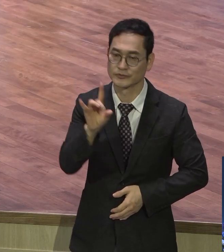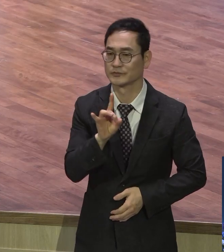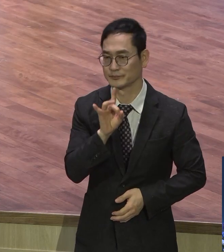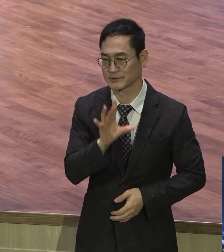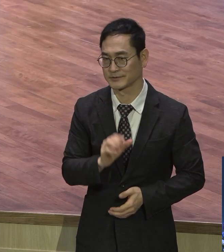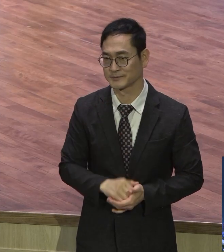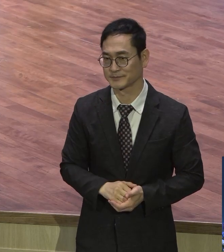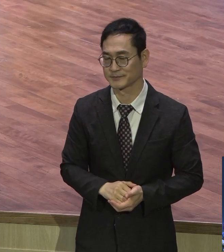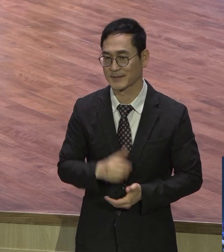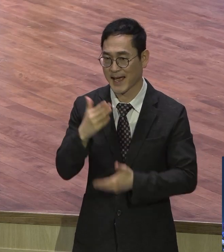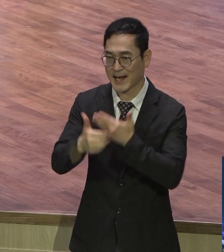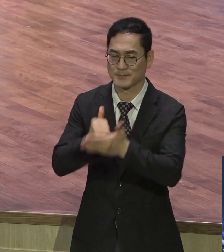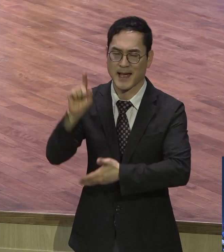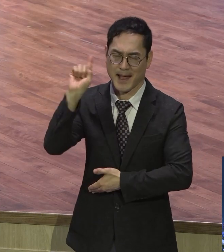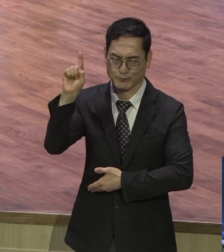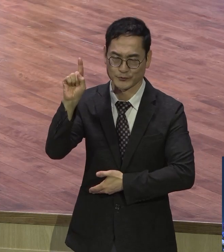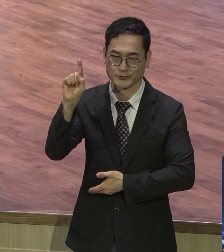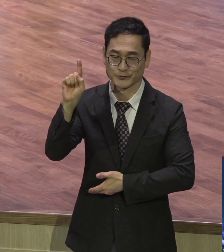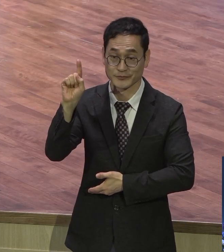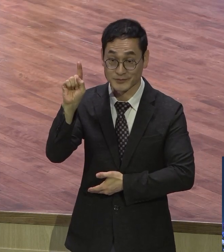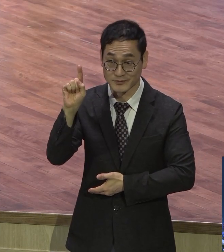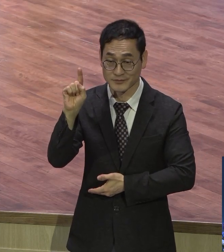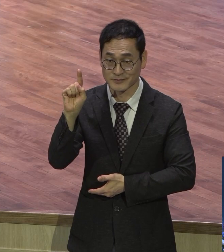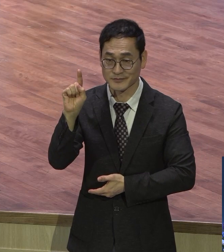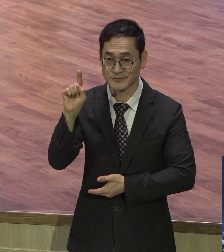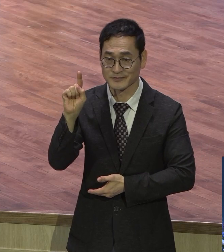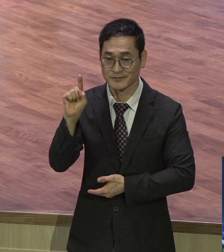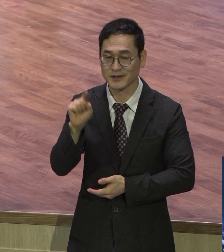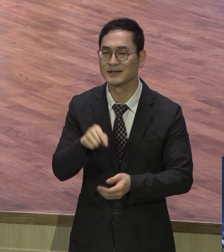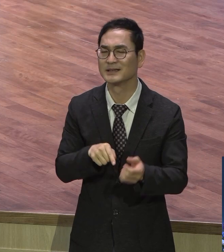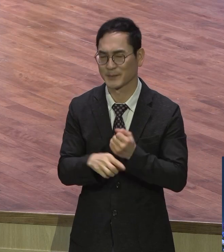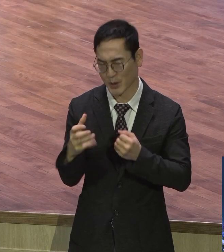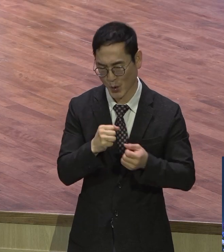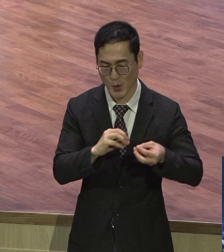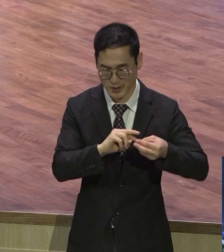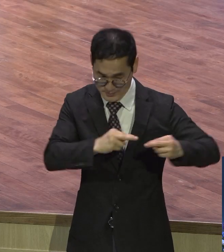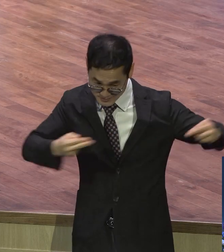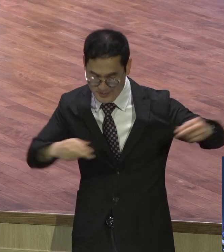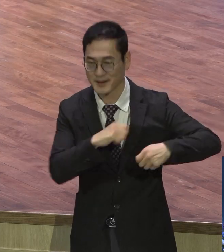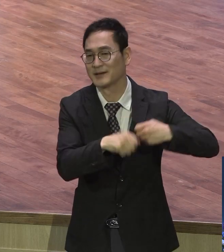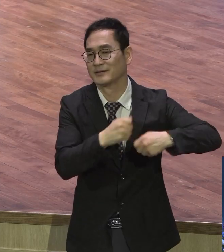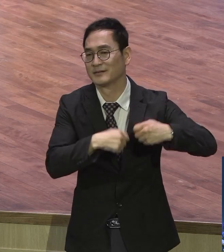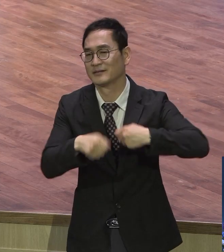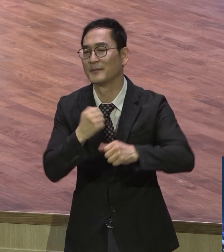뜻이에요 그런 뜻으로 옷을 만든 거예요 우리가 지금 좀 더 묵상해 보면